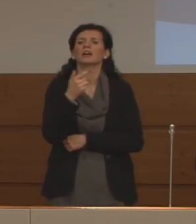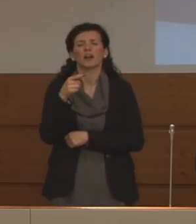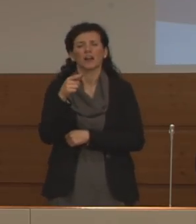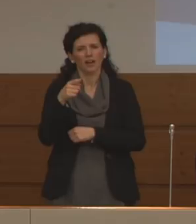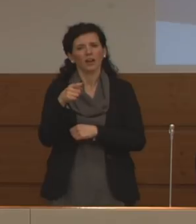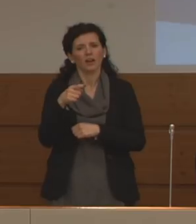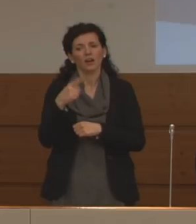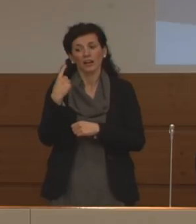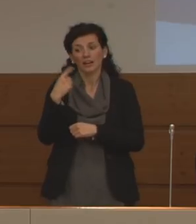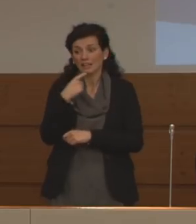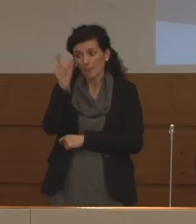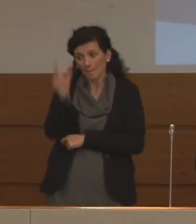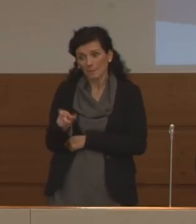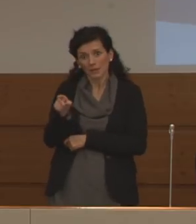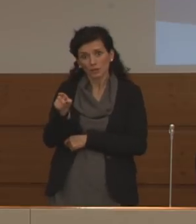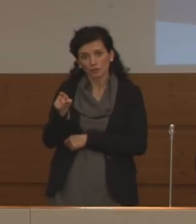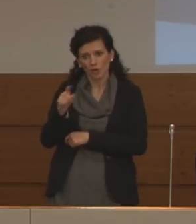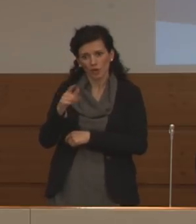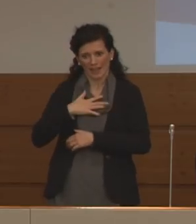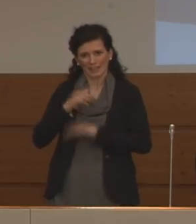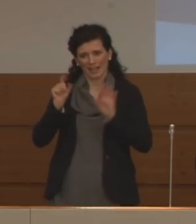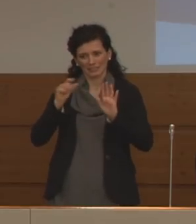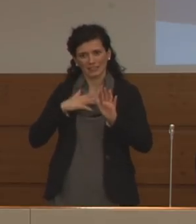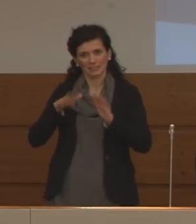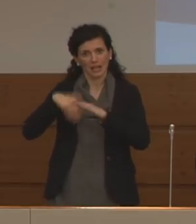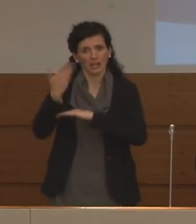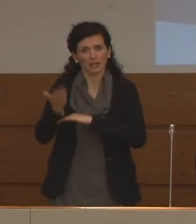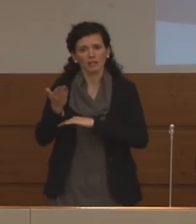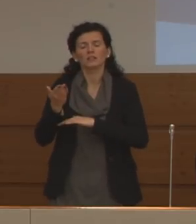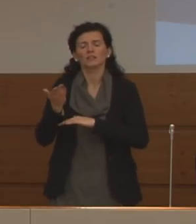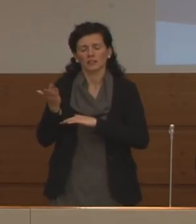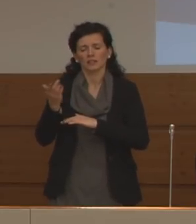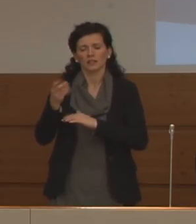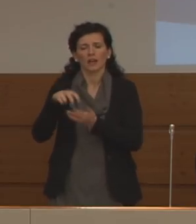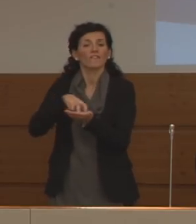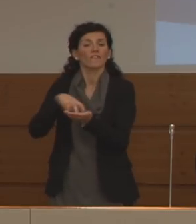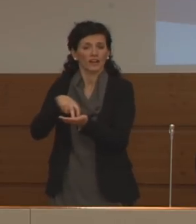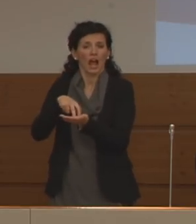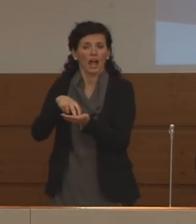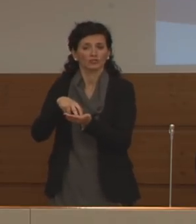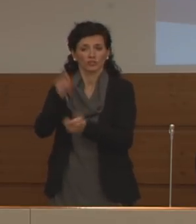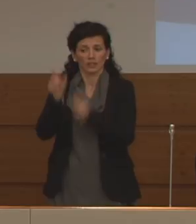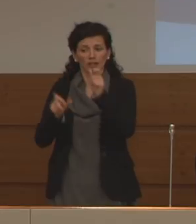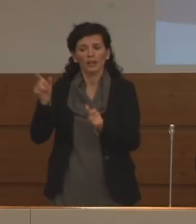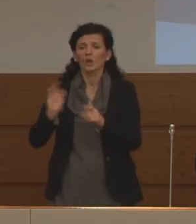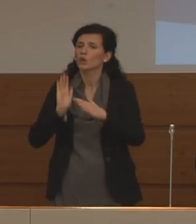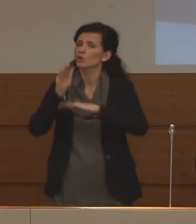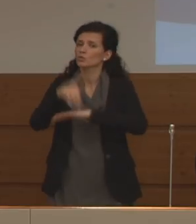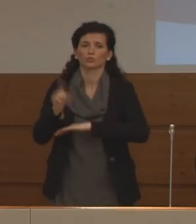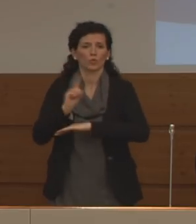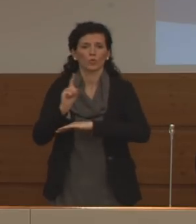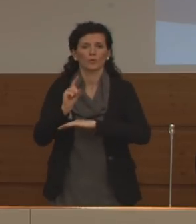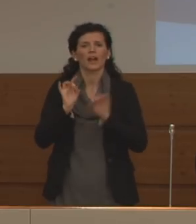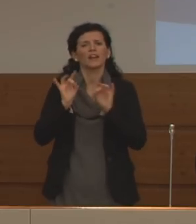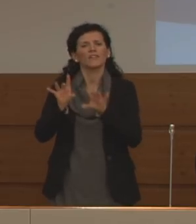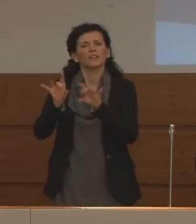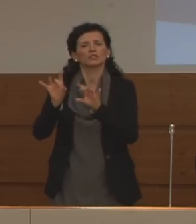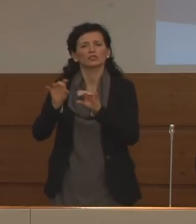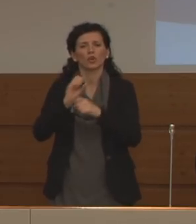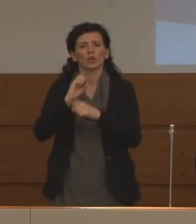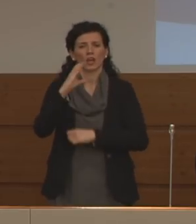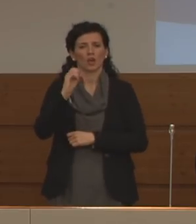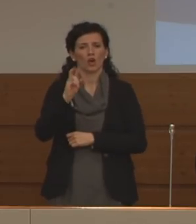rischiano di non superare l'infezione covi 19 gli anziani sono un